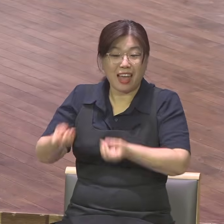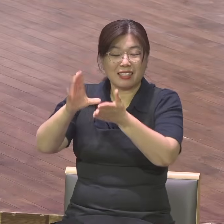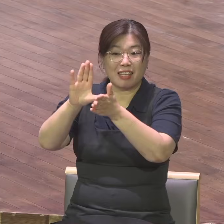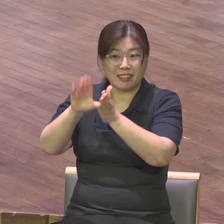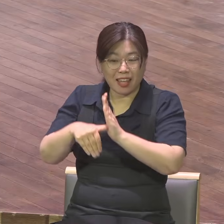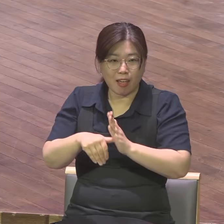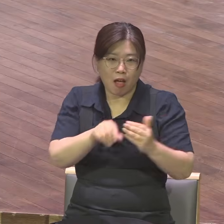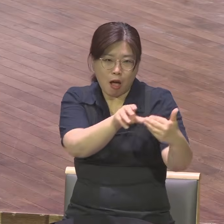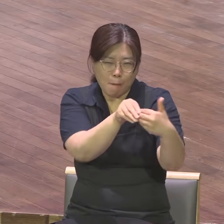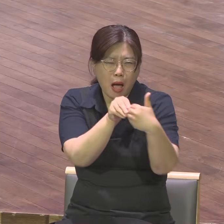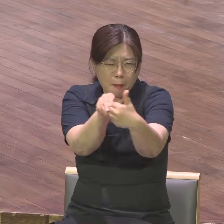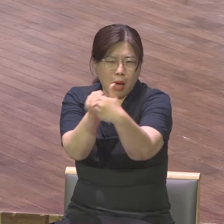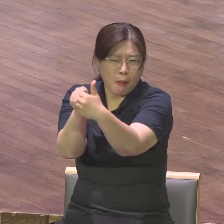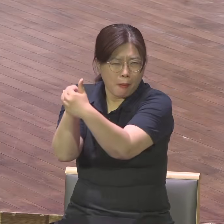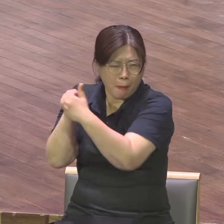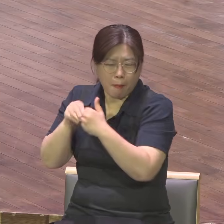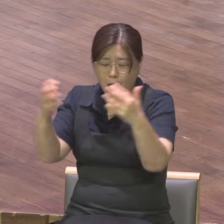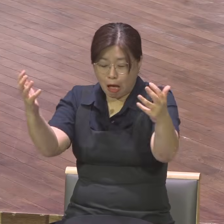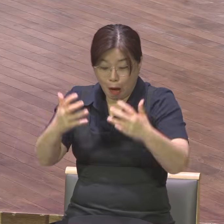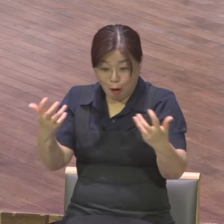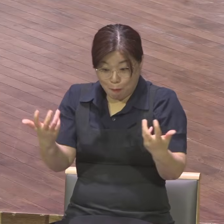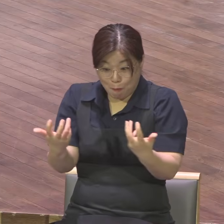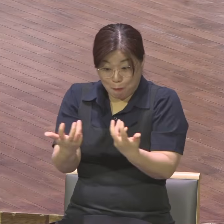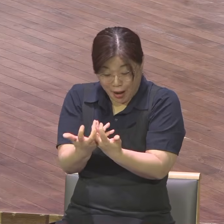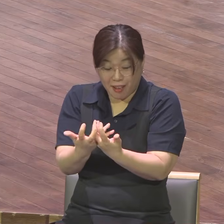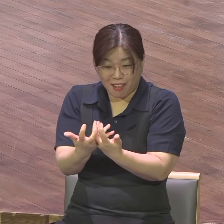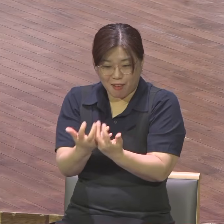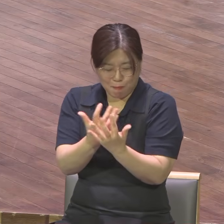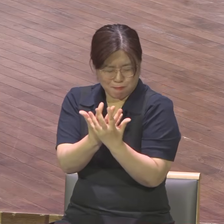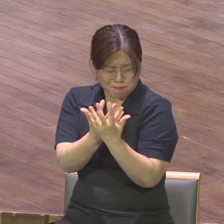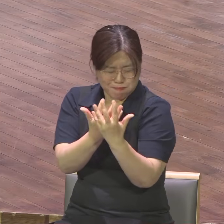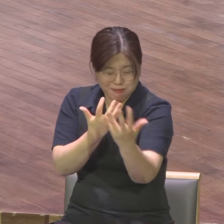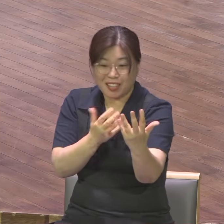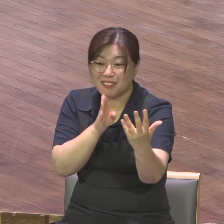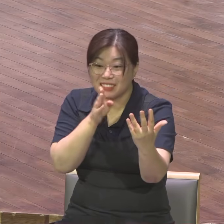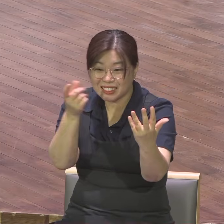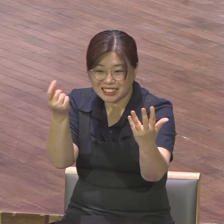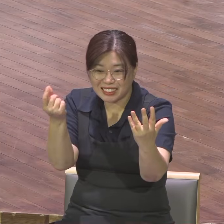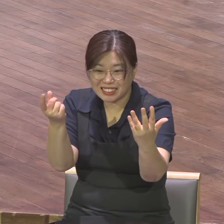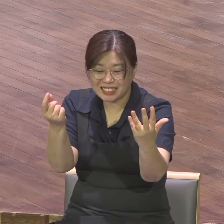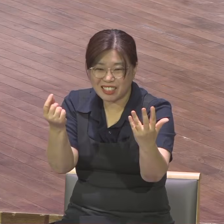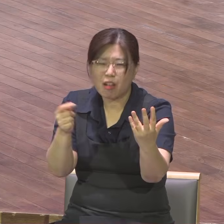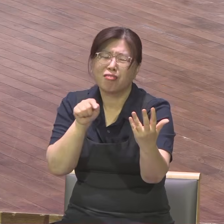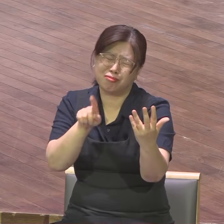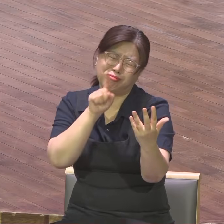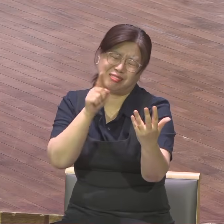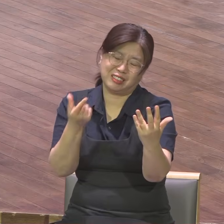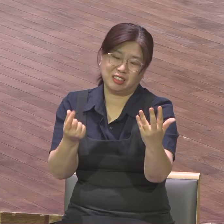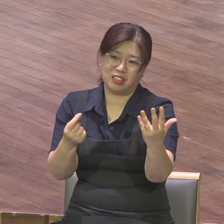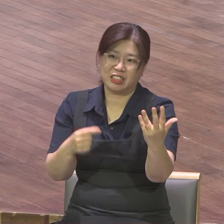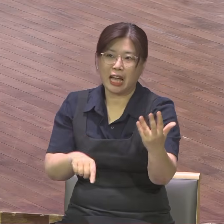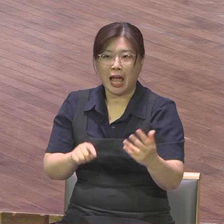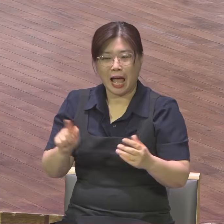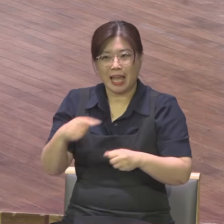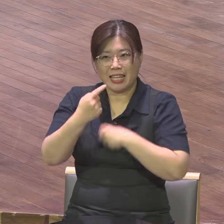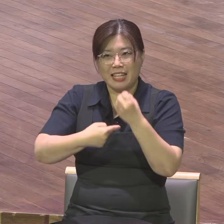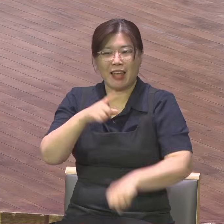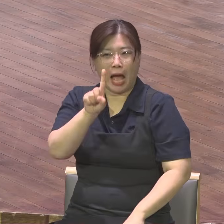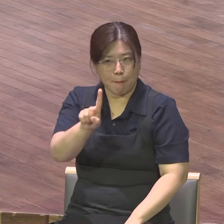그것이 평상시에도 있어가지고 총동원 총력전도 줄 때만 하는 게 아니라